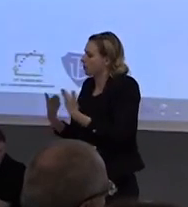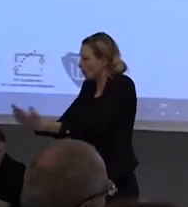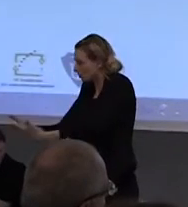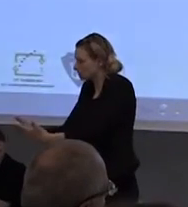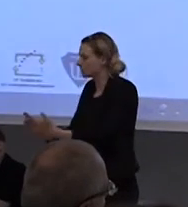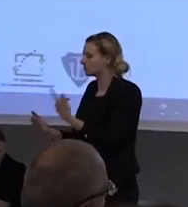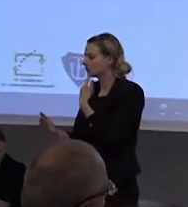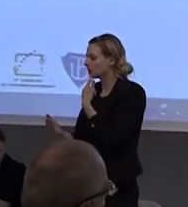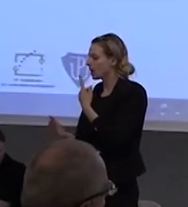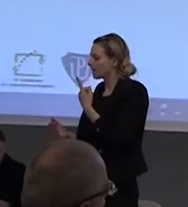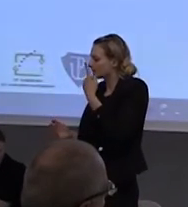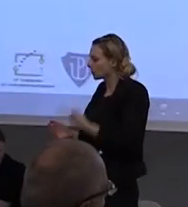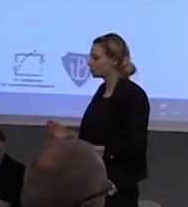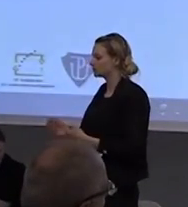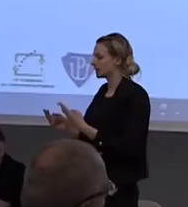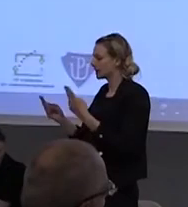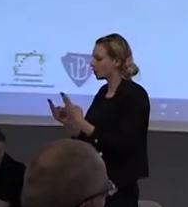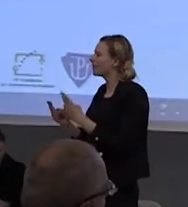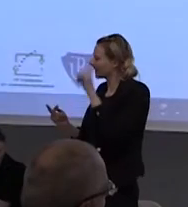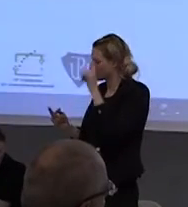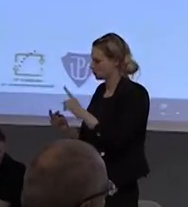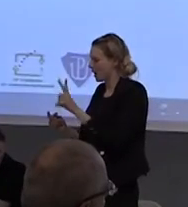která se týká právě toho jejich postižení.